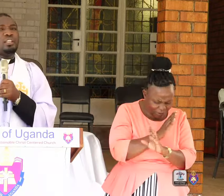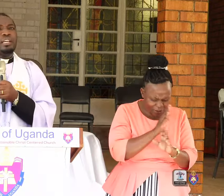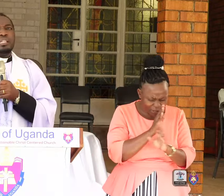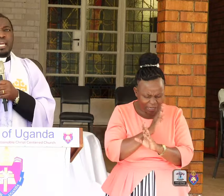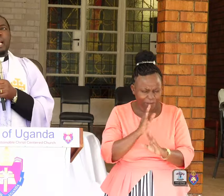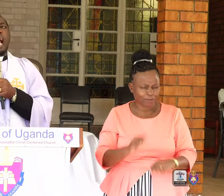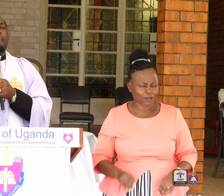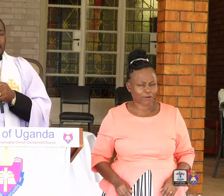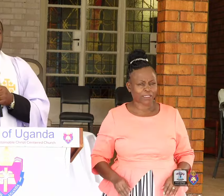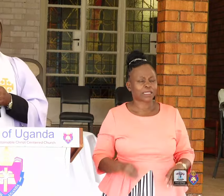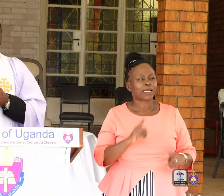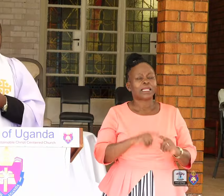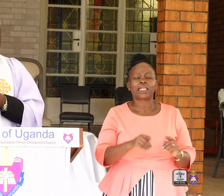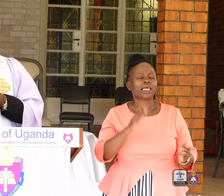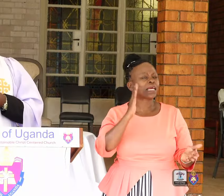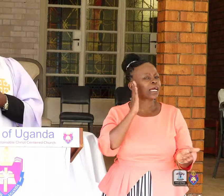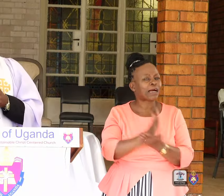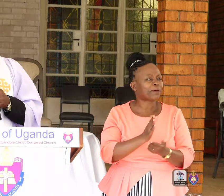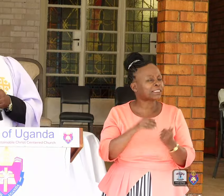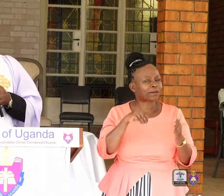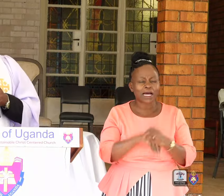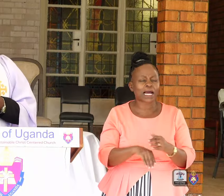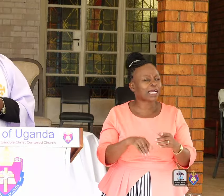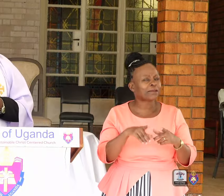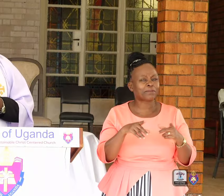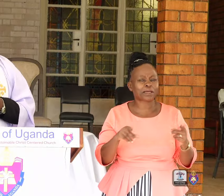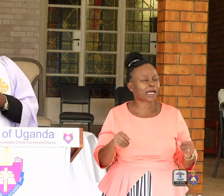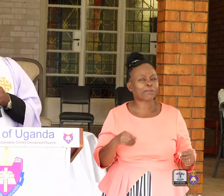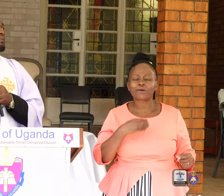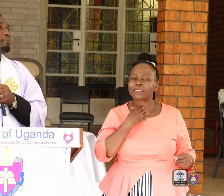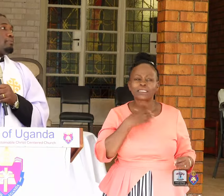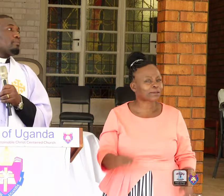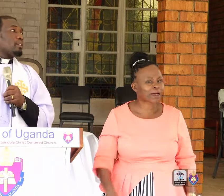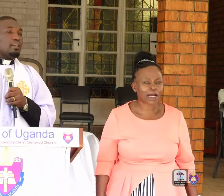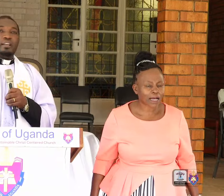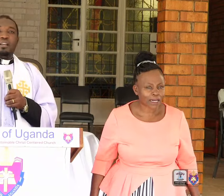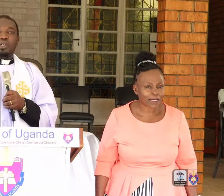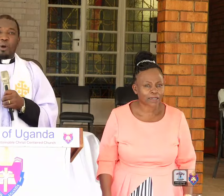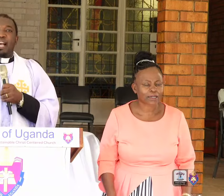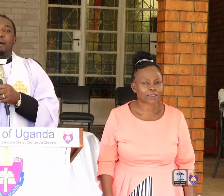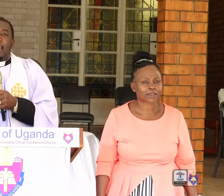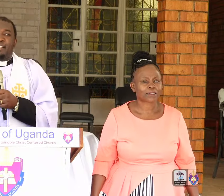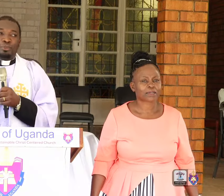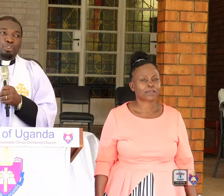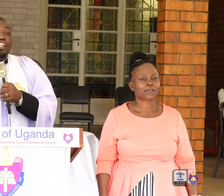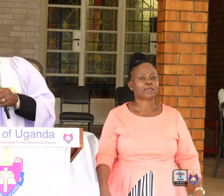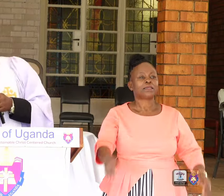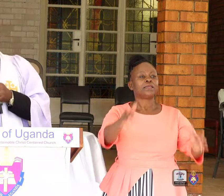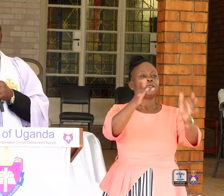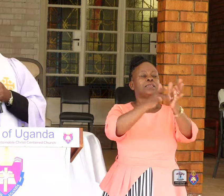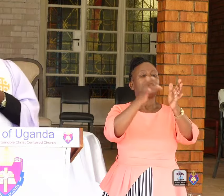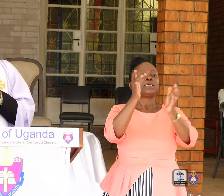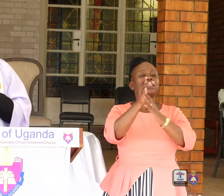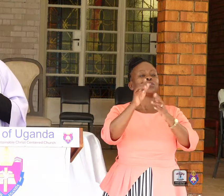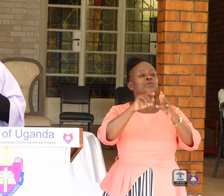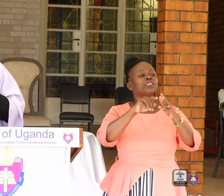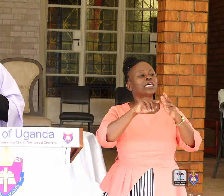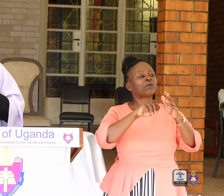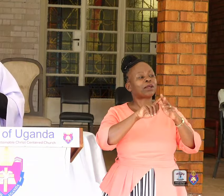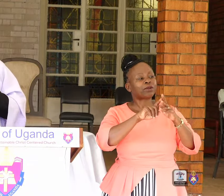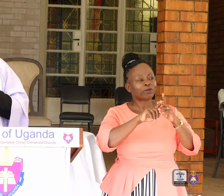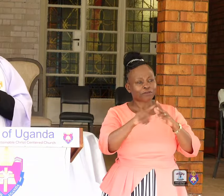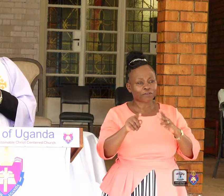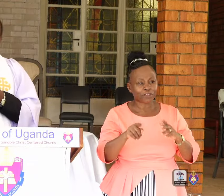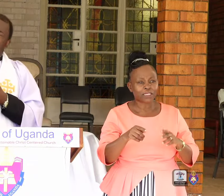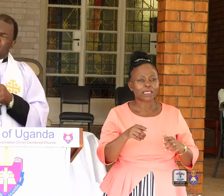bwekwesi ninga amasima gali mu byawandikibwa tebagagala kwegamba Yesu chidukiro